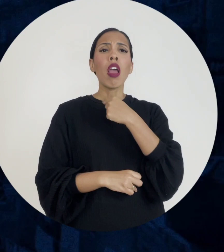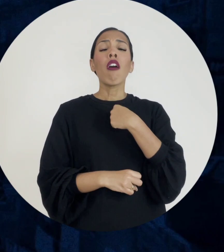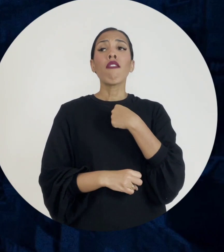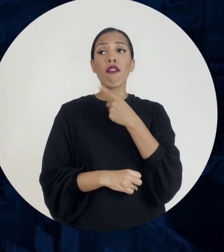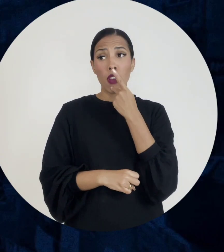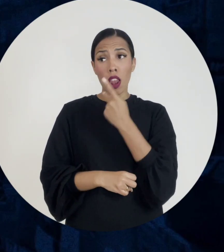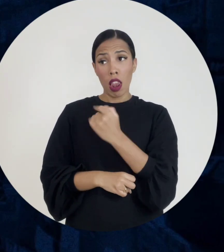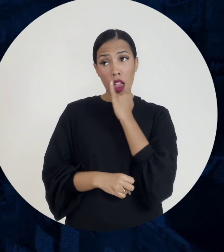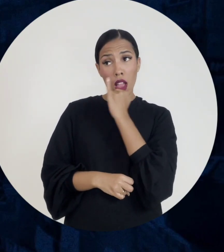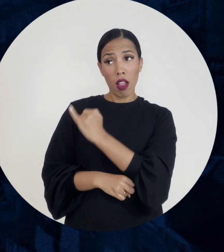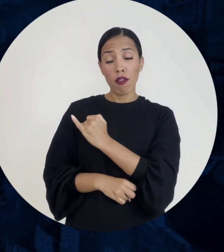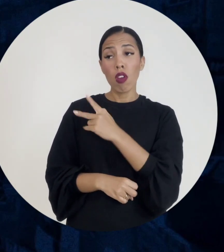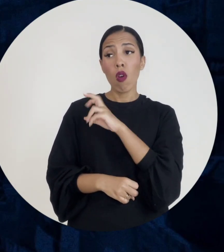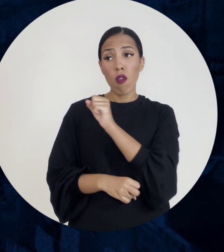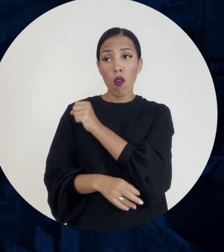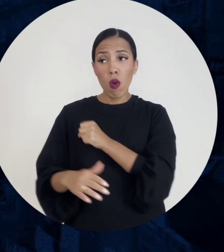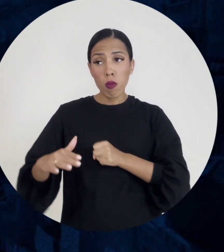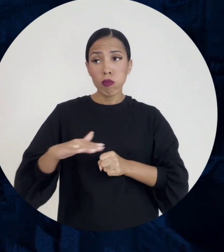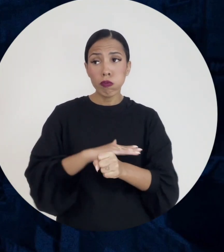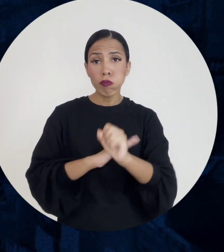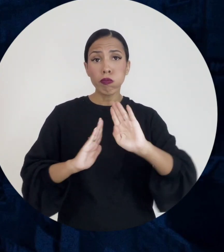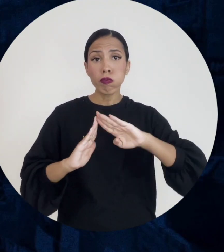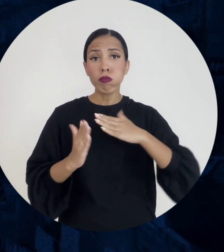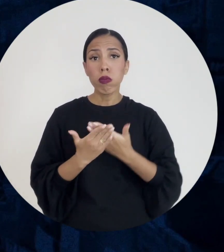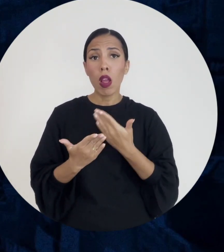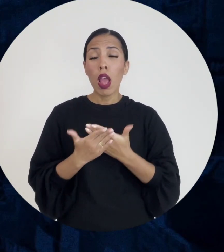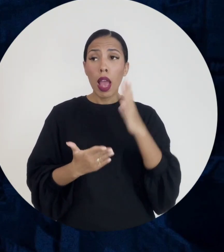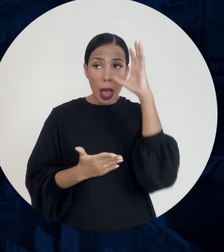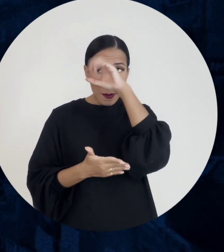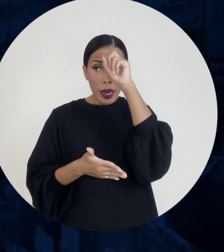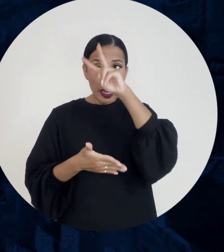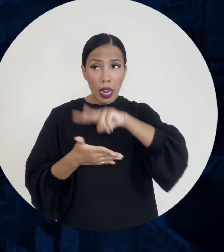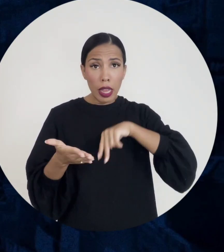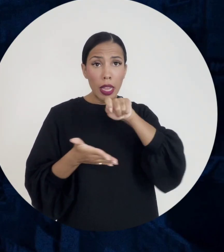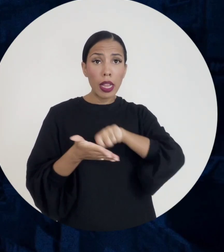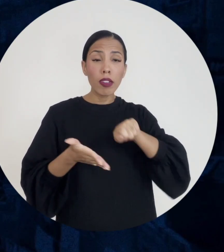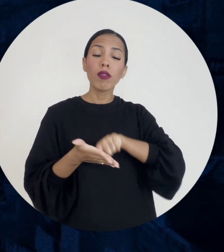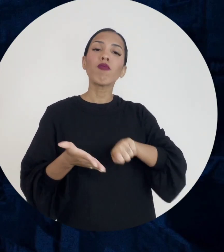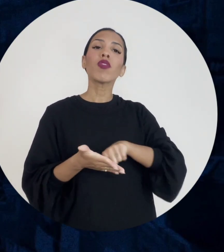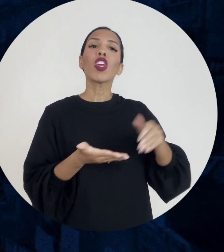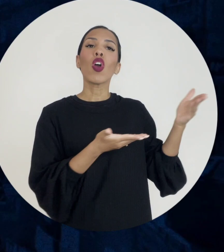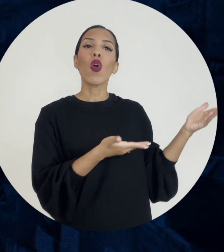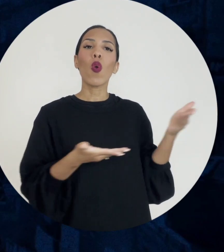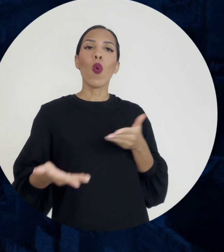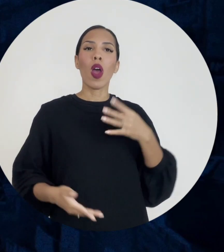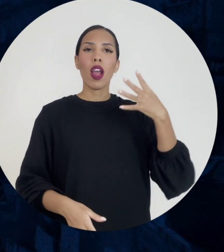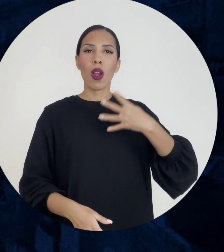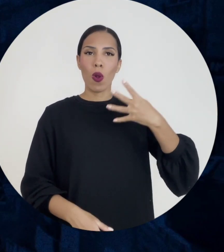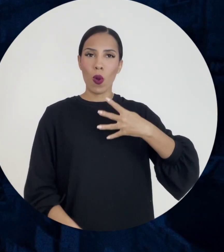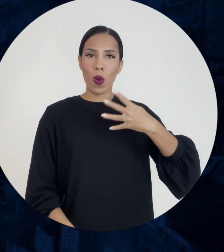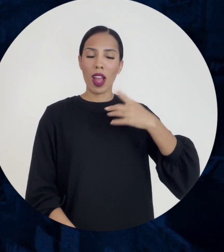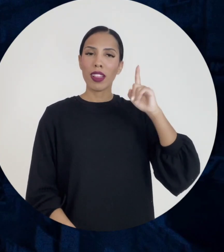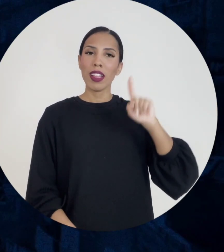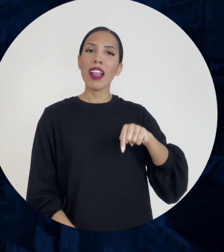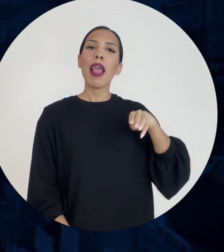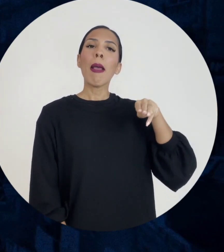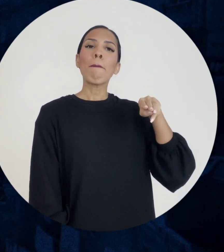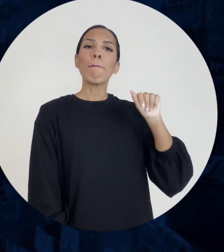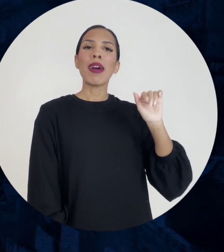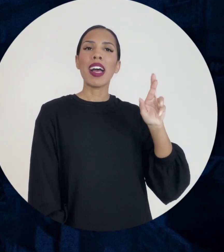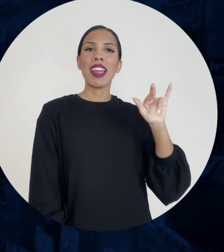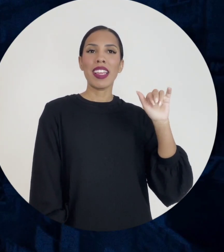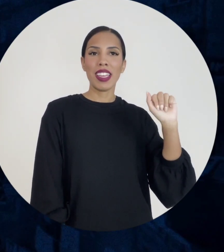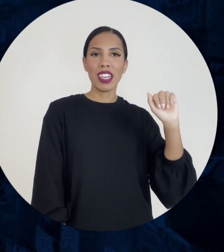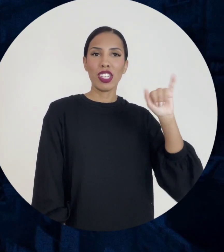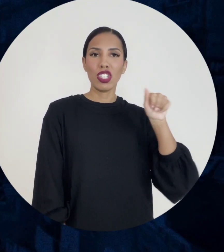na escola para você aprender a ler e escrever as cartas A para mim. convidada do 4º episódio dessa temporada é Maria Jandira,